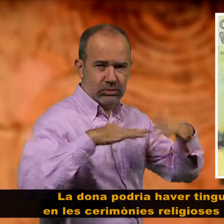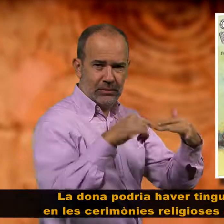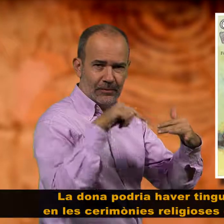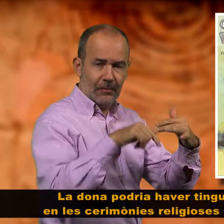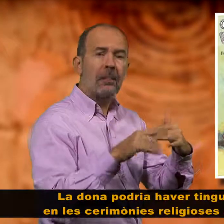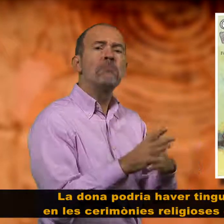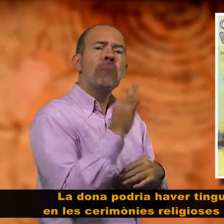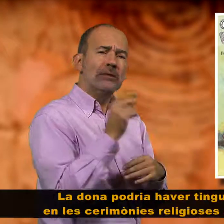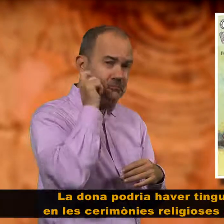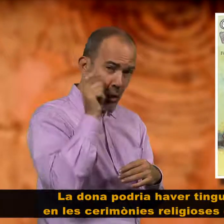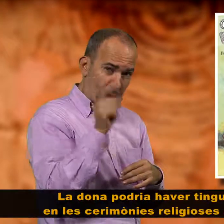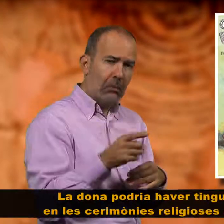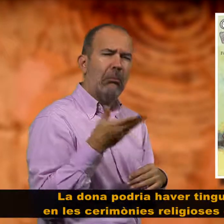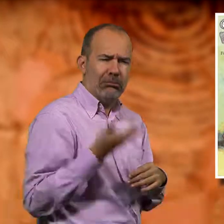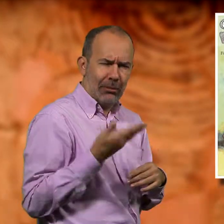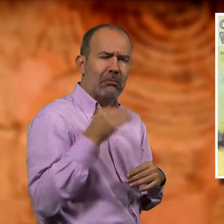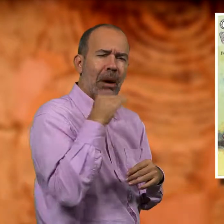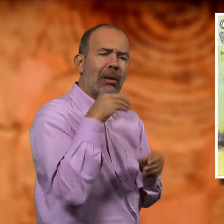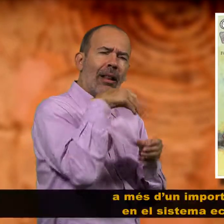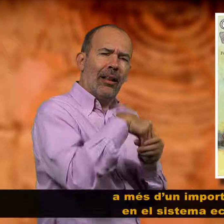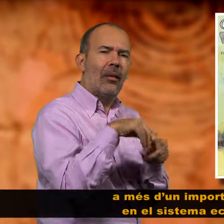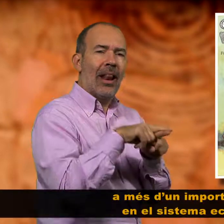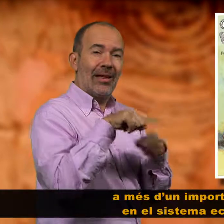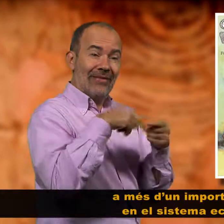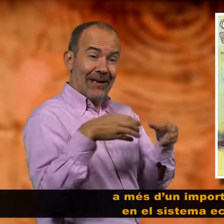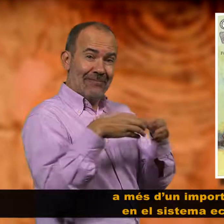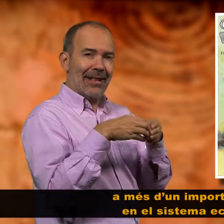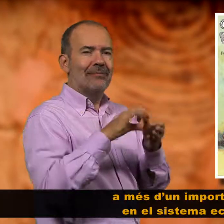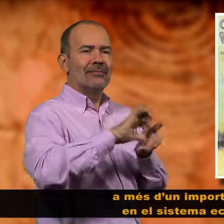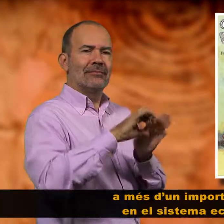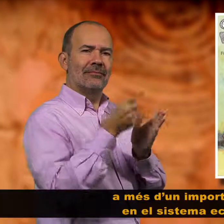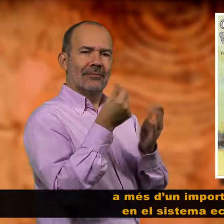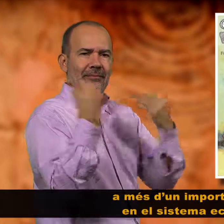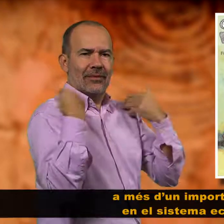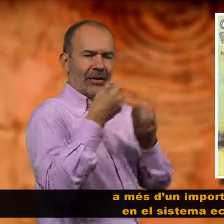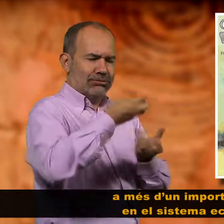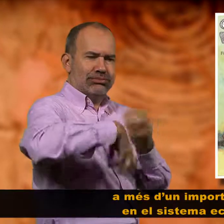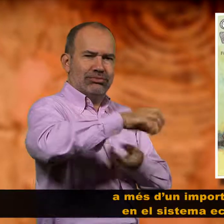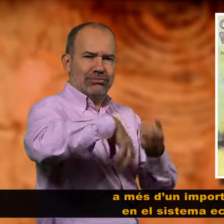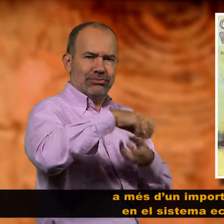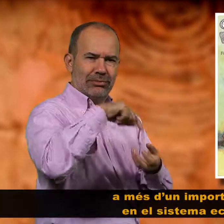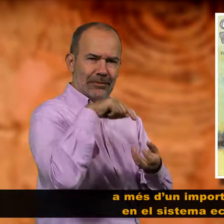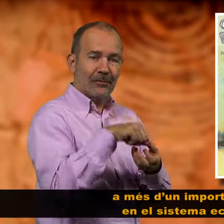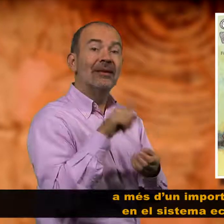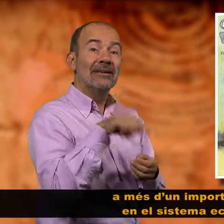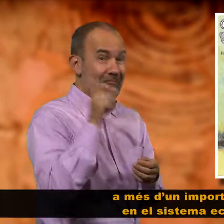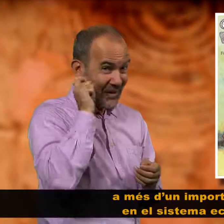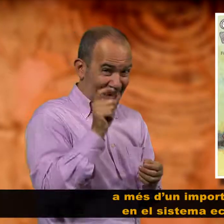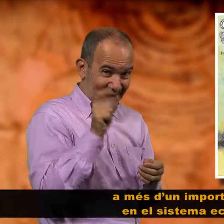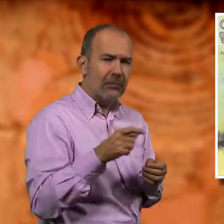a més del treball agrícola i el domèstic, portava a terme una artesania casolana que comprenia la confecció de teixits i de